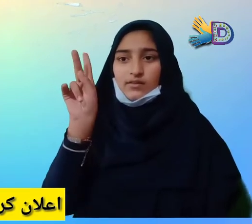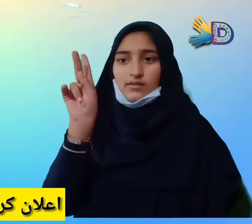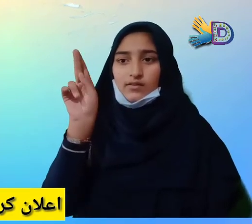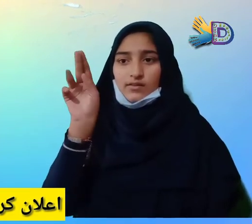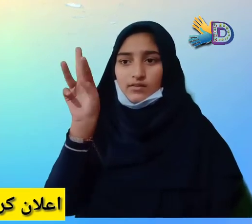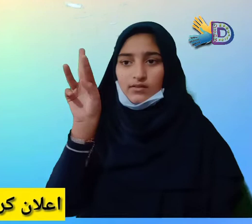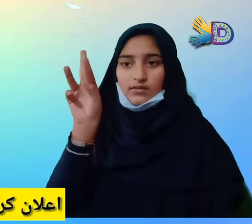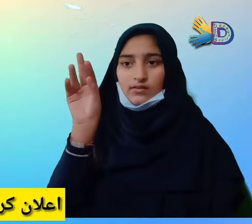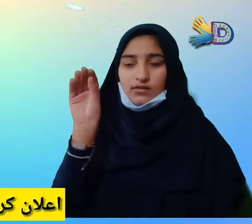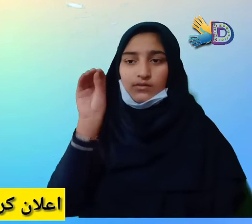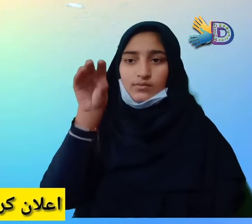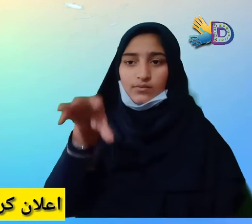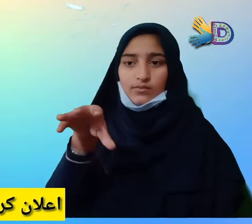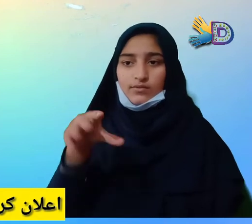कर दो कि